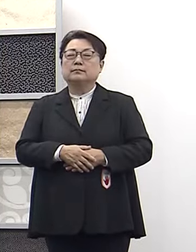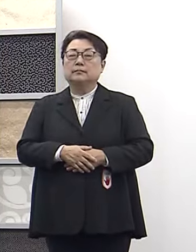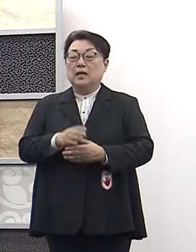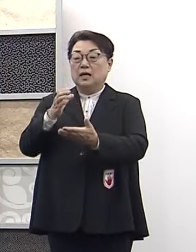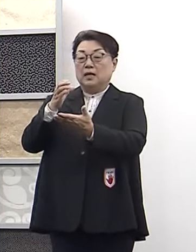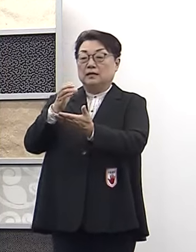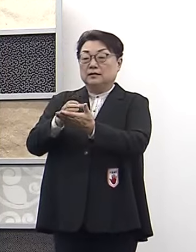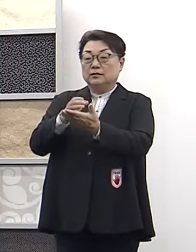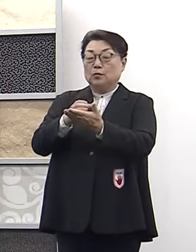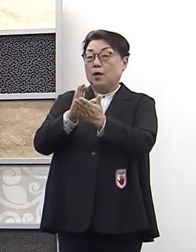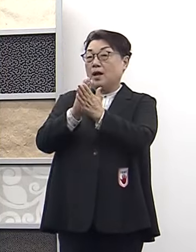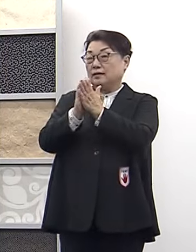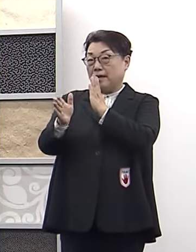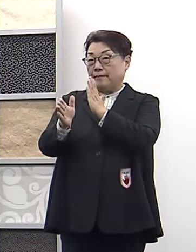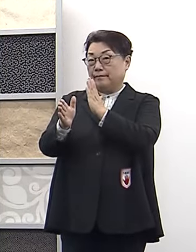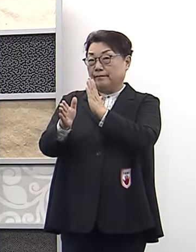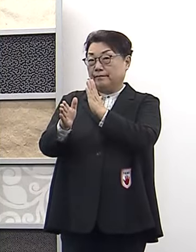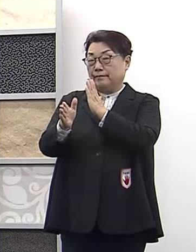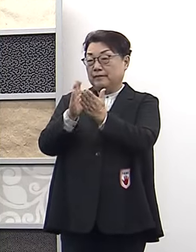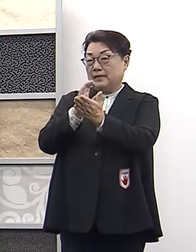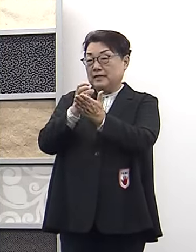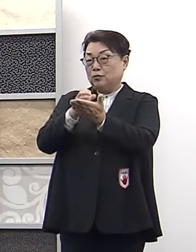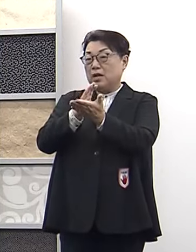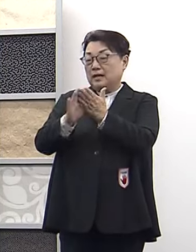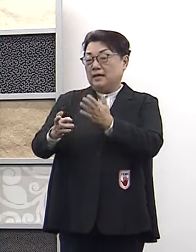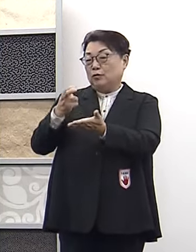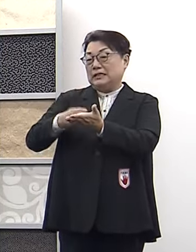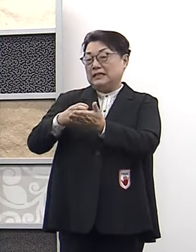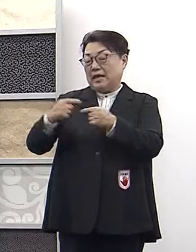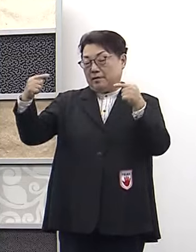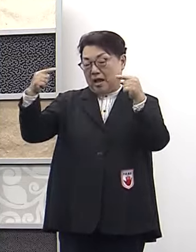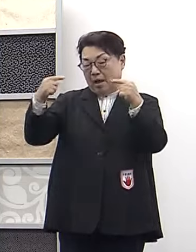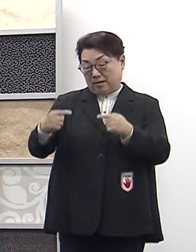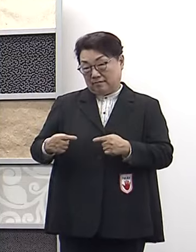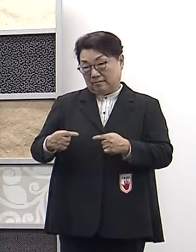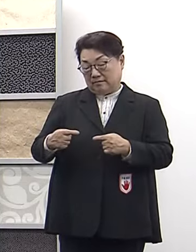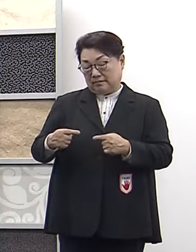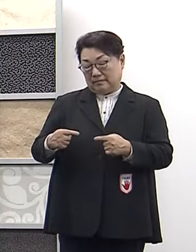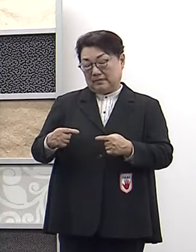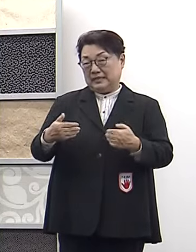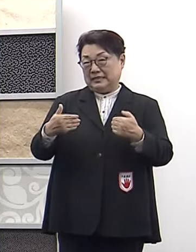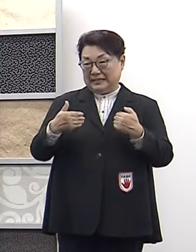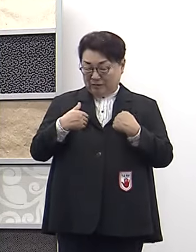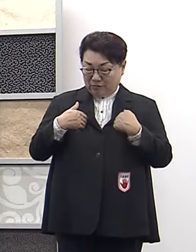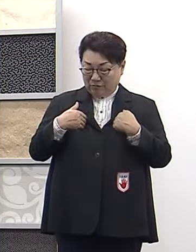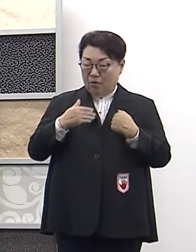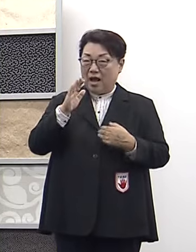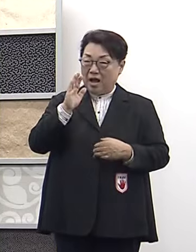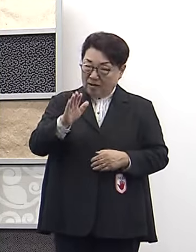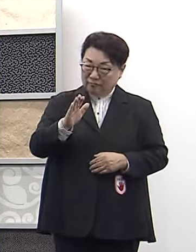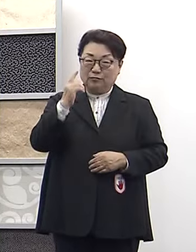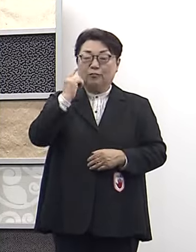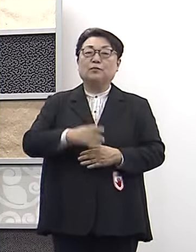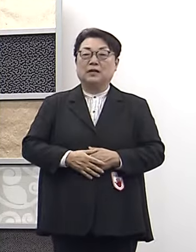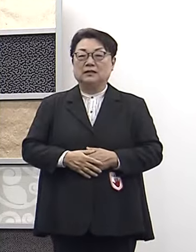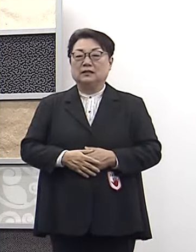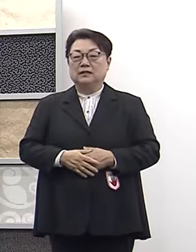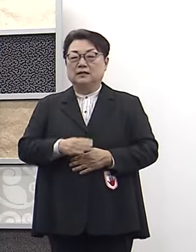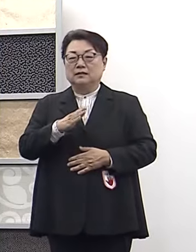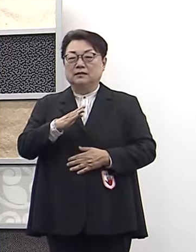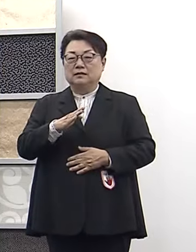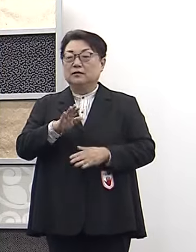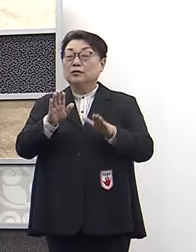岡県とのですね、規制のハーモナイゼーションを図る必要は、これはあろうかなと思います。これはまさに現場の